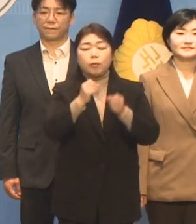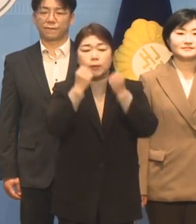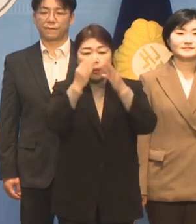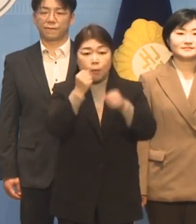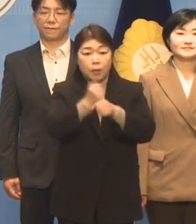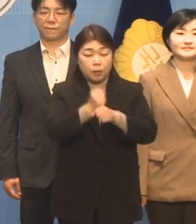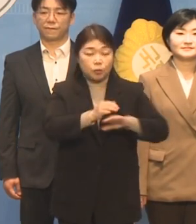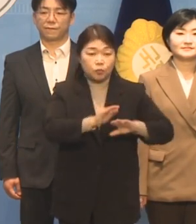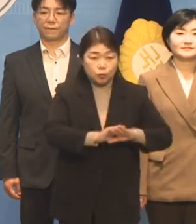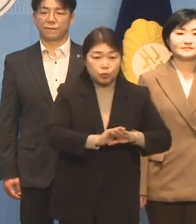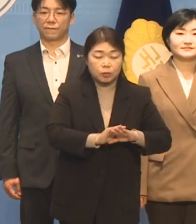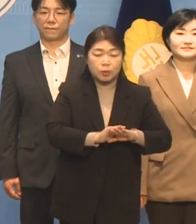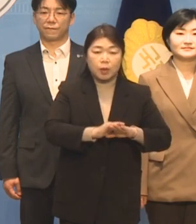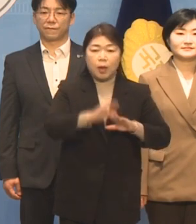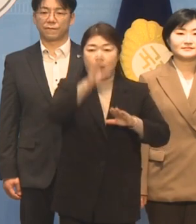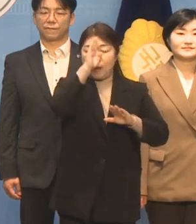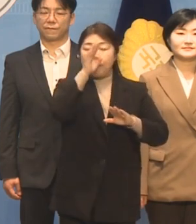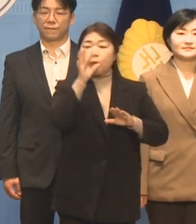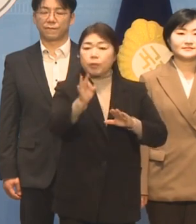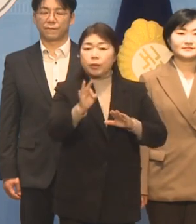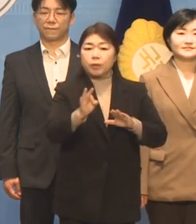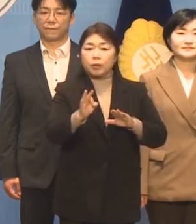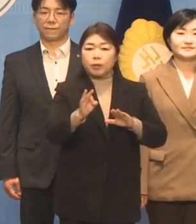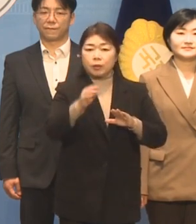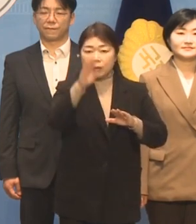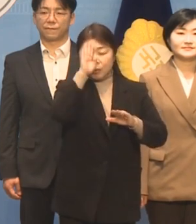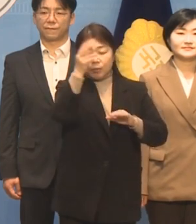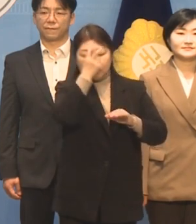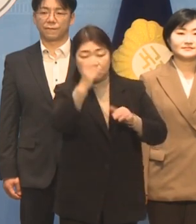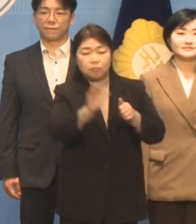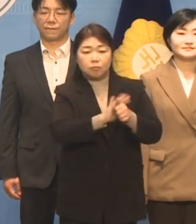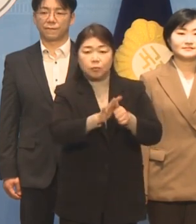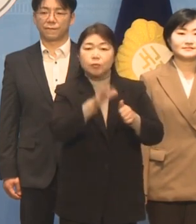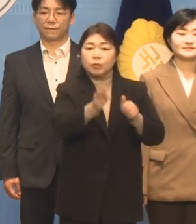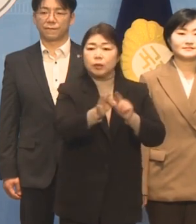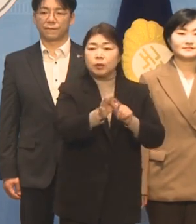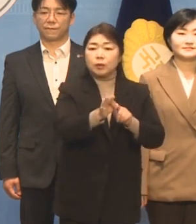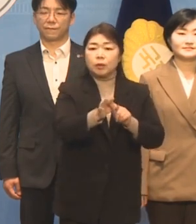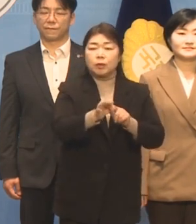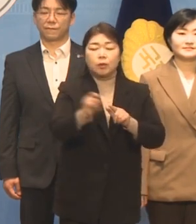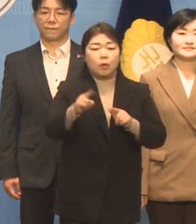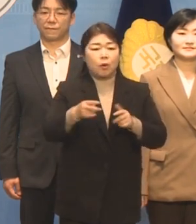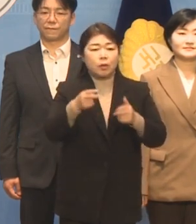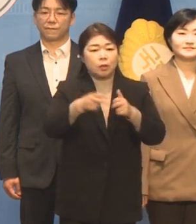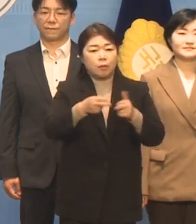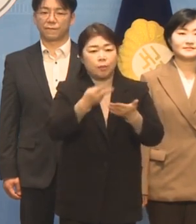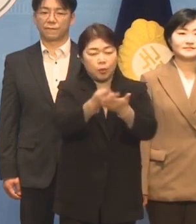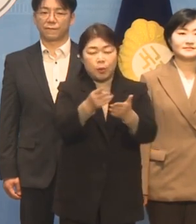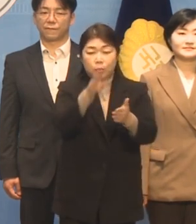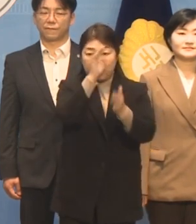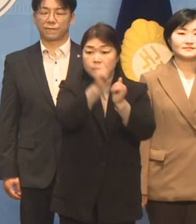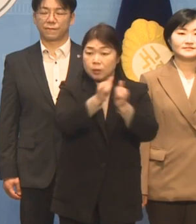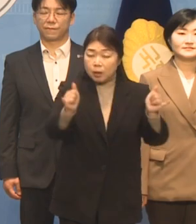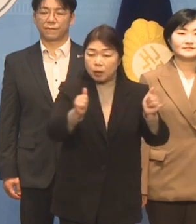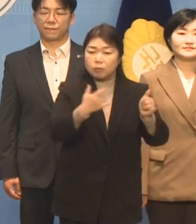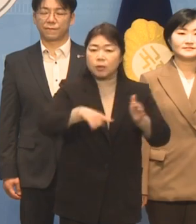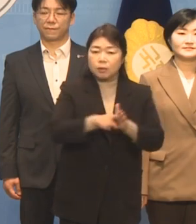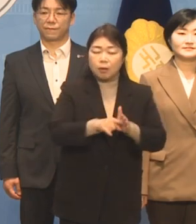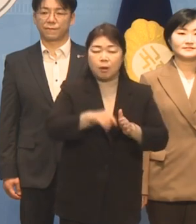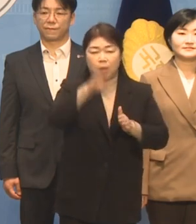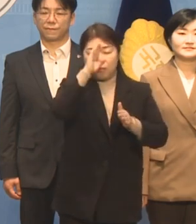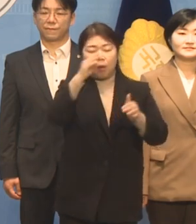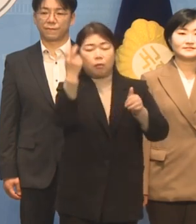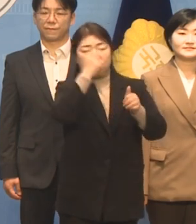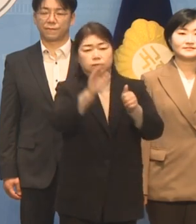보험으로 중증 입원 환자에 대한 간호간병 통합 서비스, 경증 입원 환자를 위한 간병 서비스를